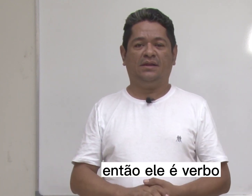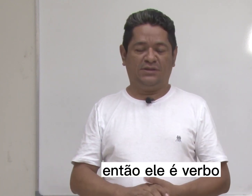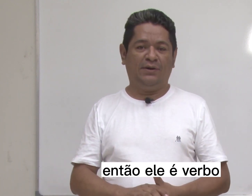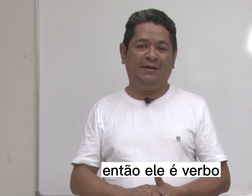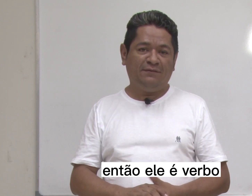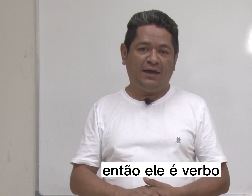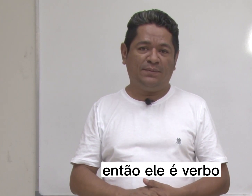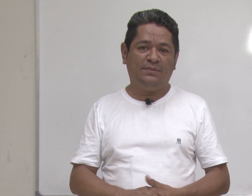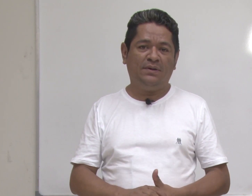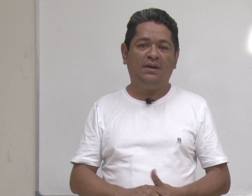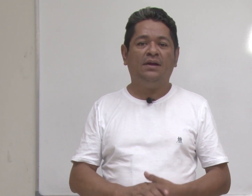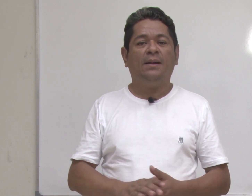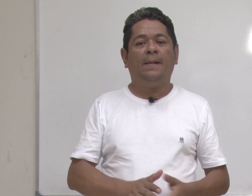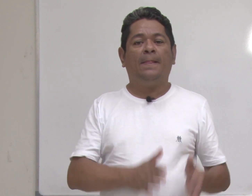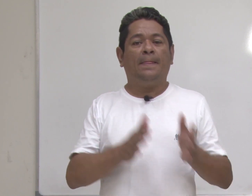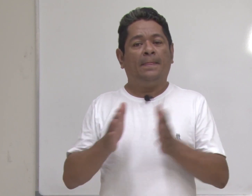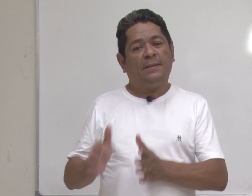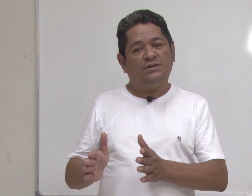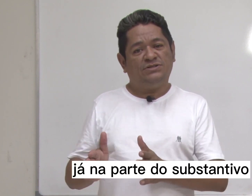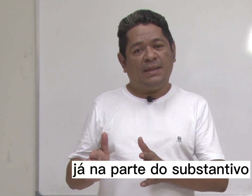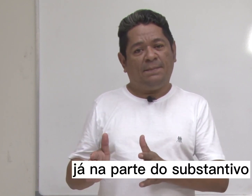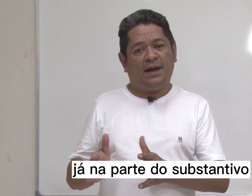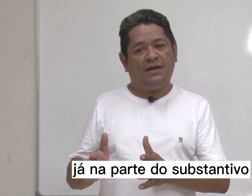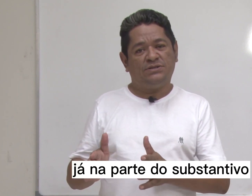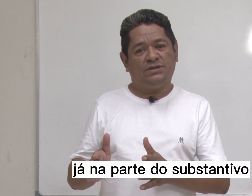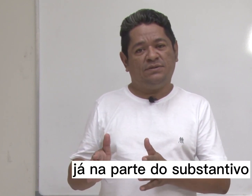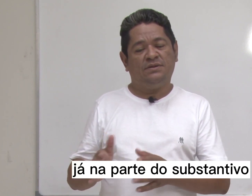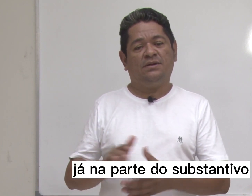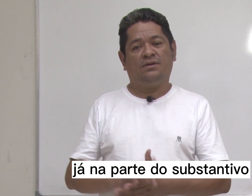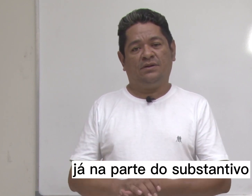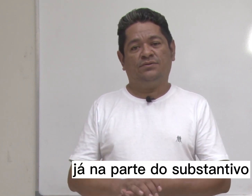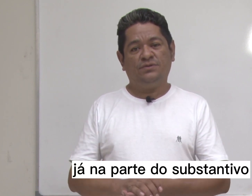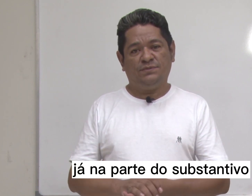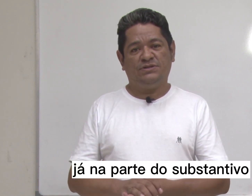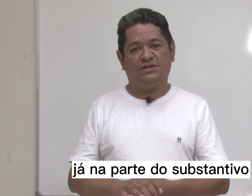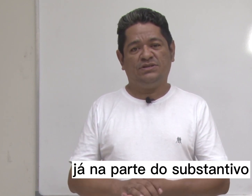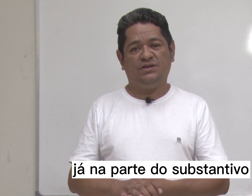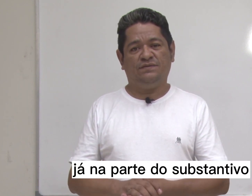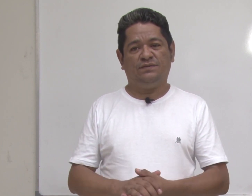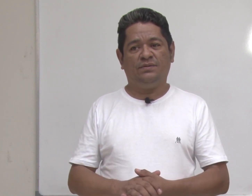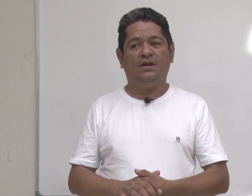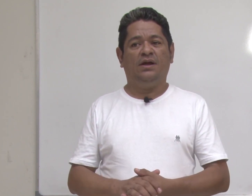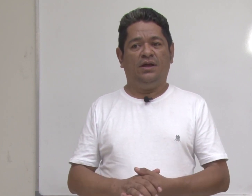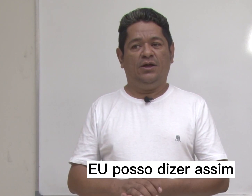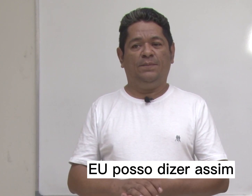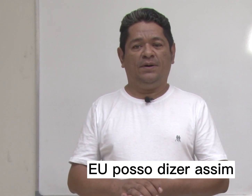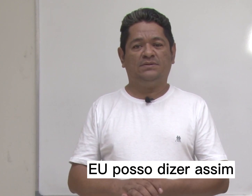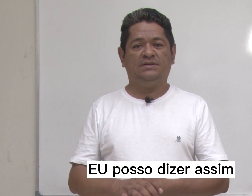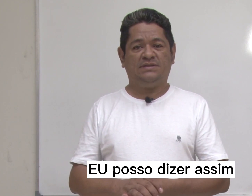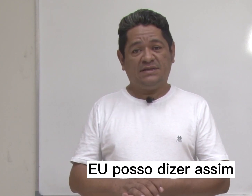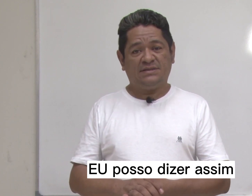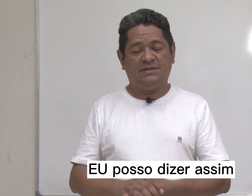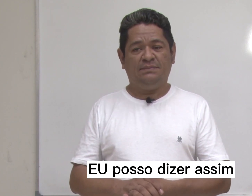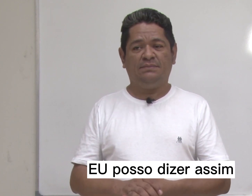Então ele é verbo. Já na parte do substantivo, eu posso dizer assim: